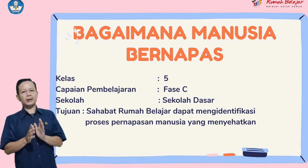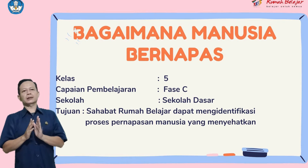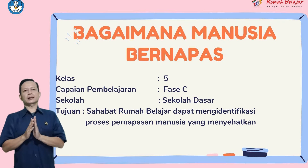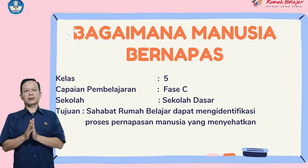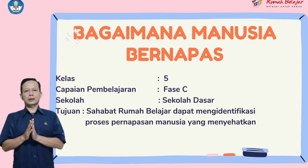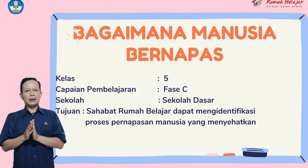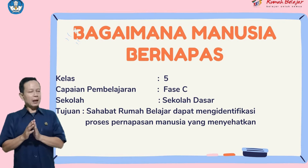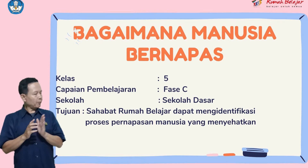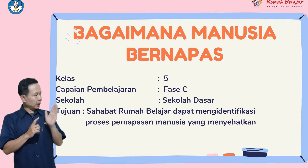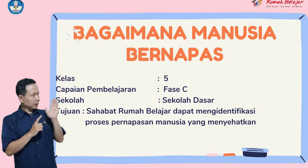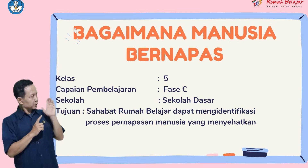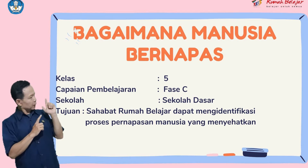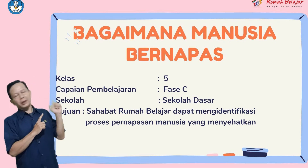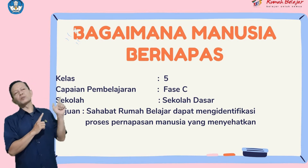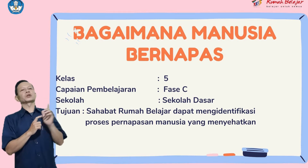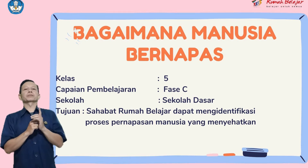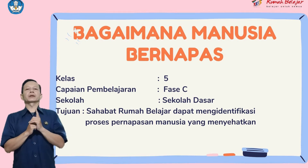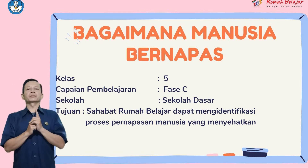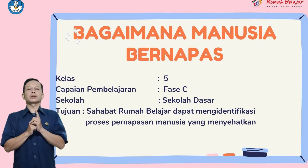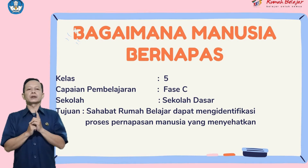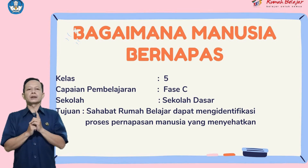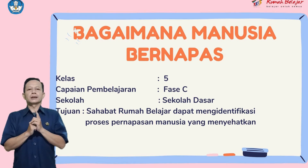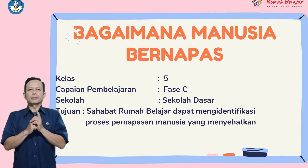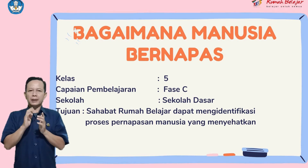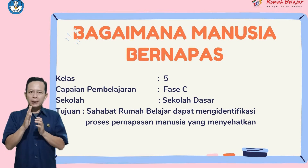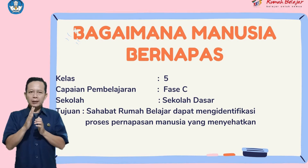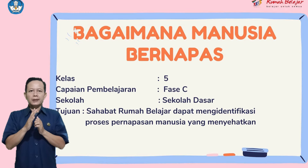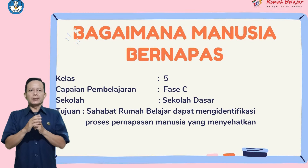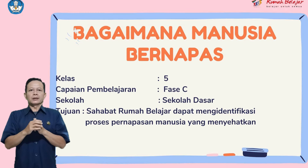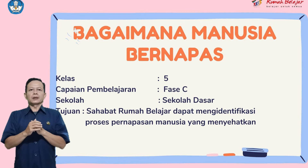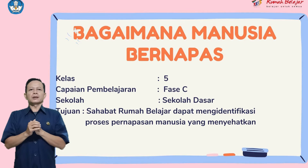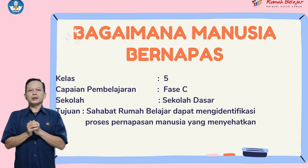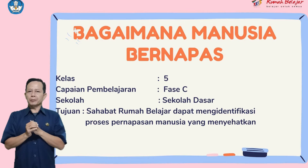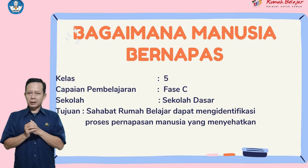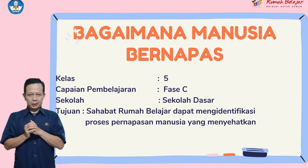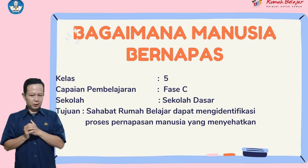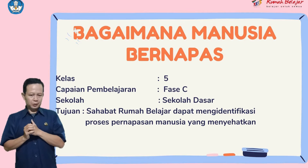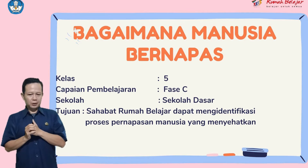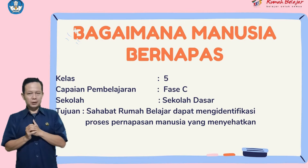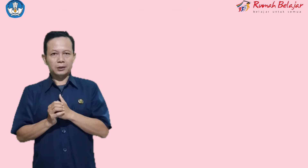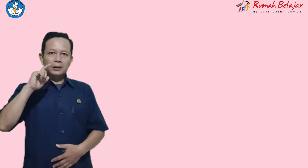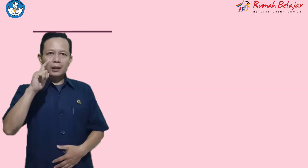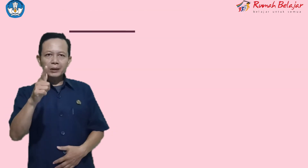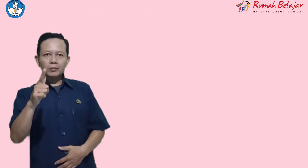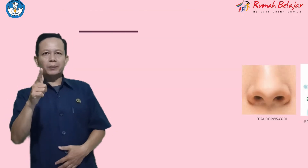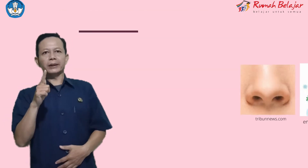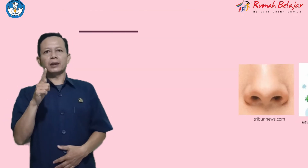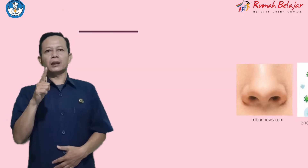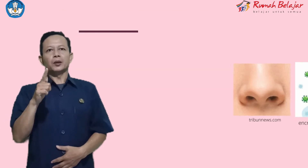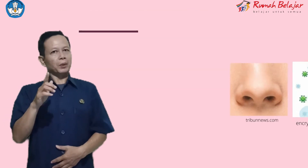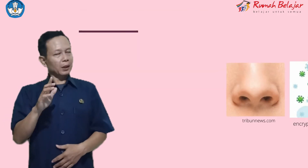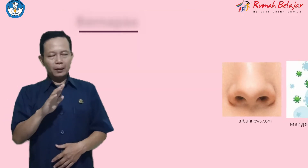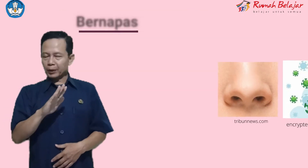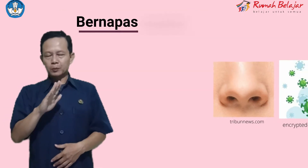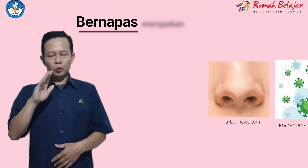yang menyehatkan. Apalagi sekarang musim pandemi. Mari kita simak selanjutnya. Sahabat rumah